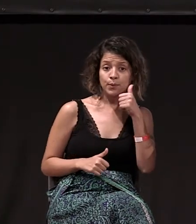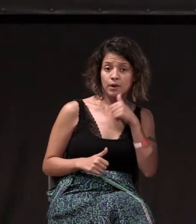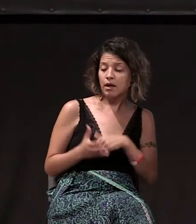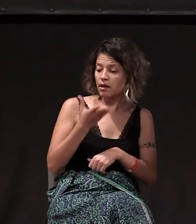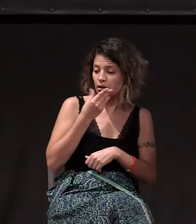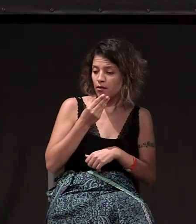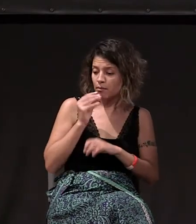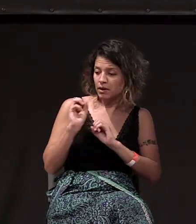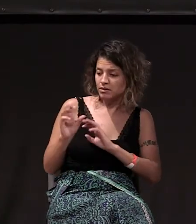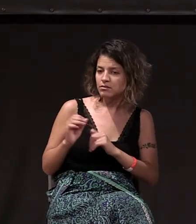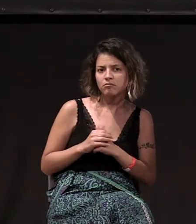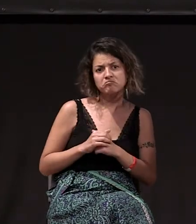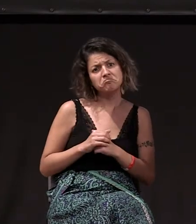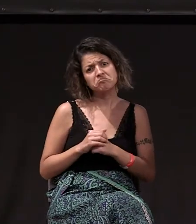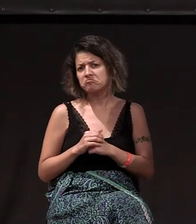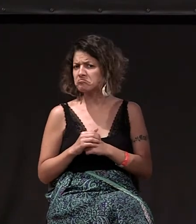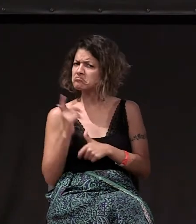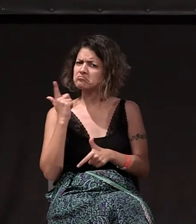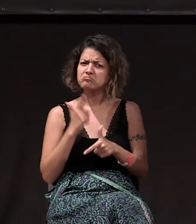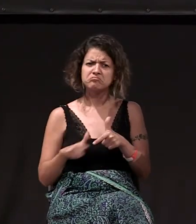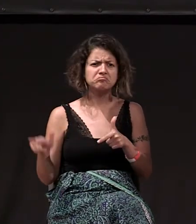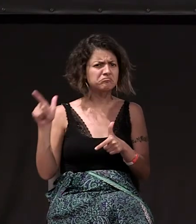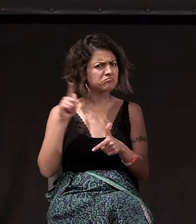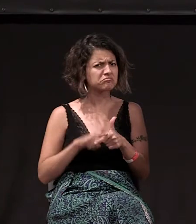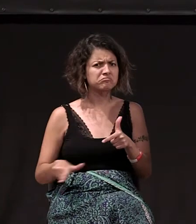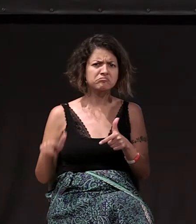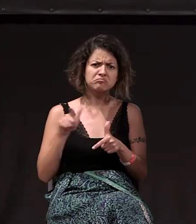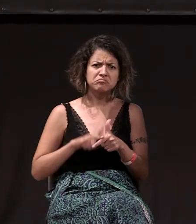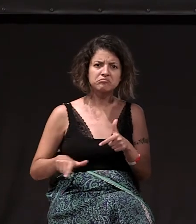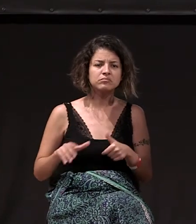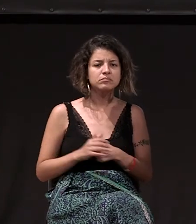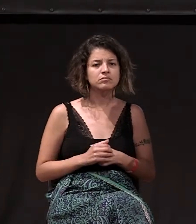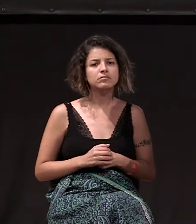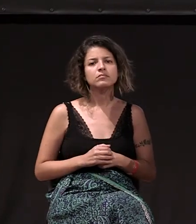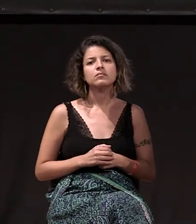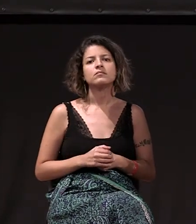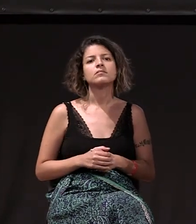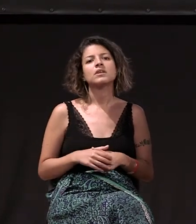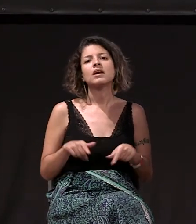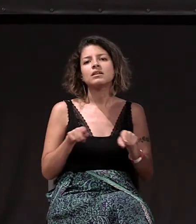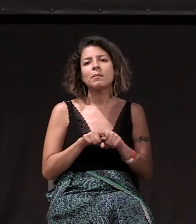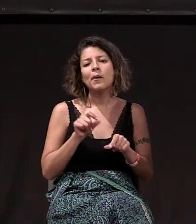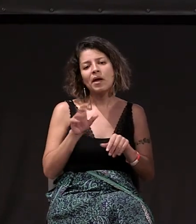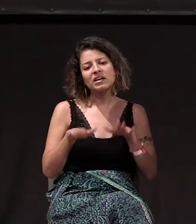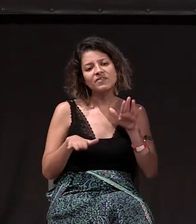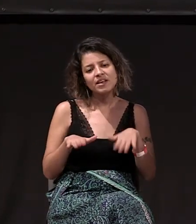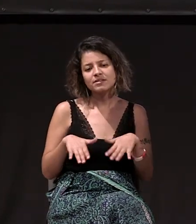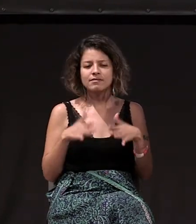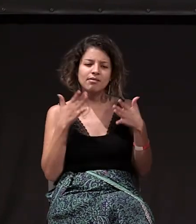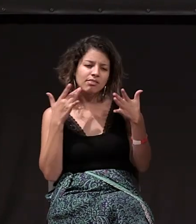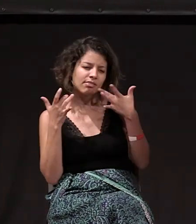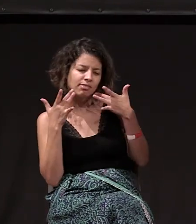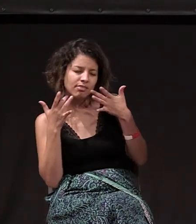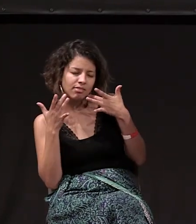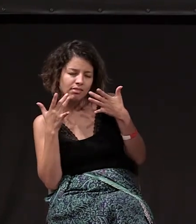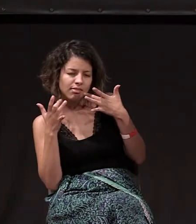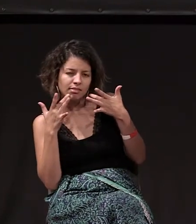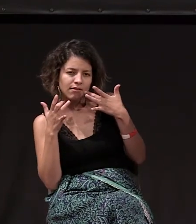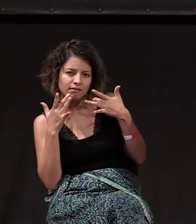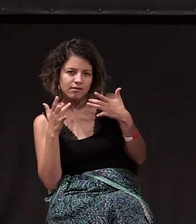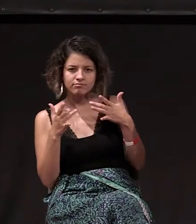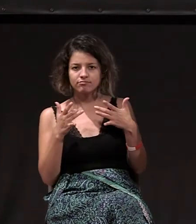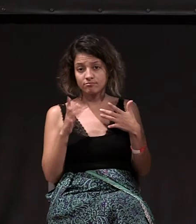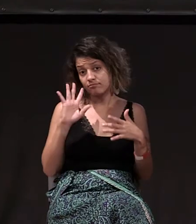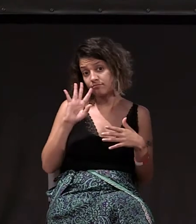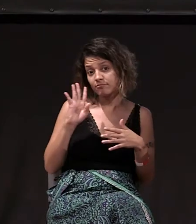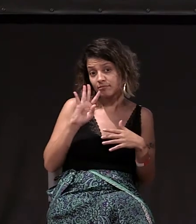com homens e mulheres. E muito importante são os trabalhos. Aqui, o teatro, o teatrinho, a dramatização é muito boa para esse